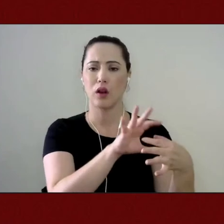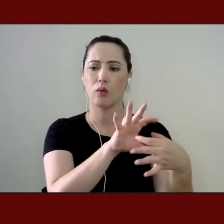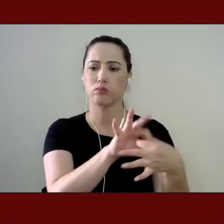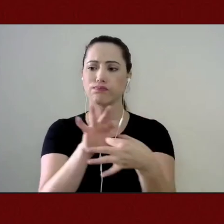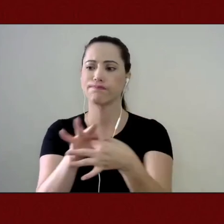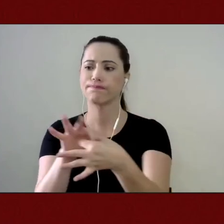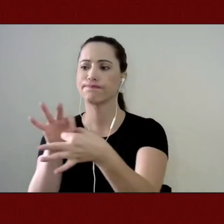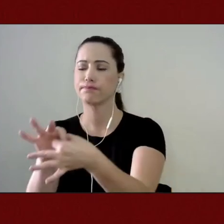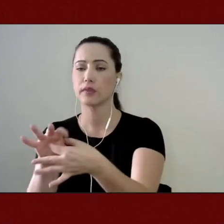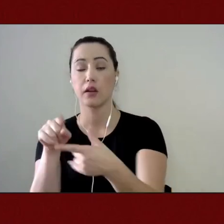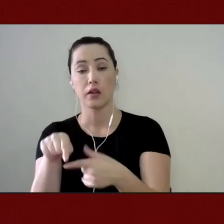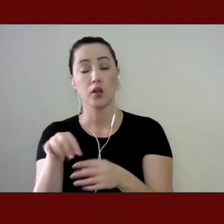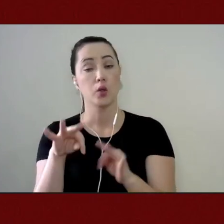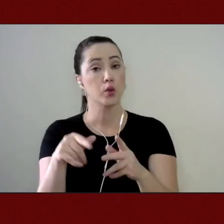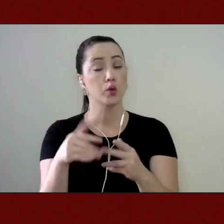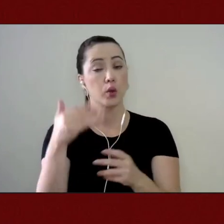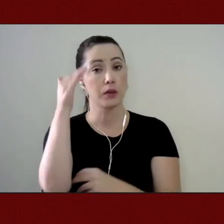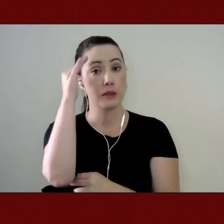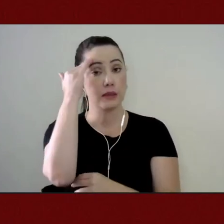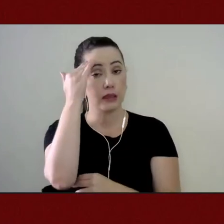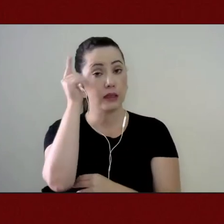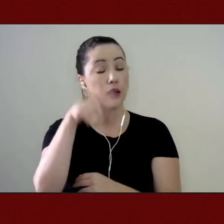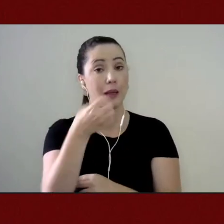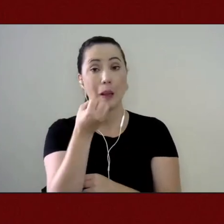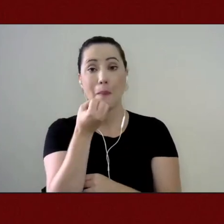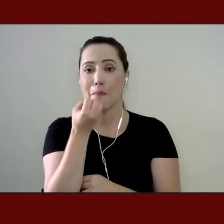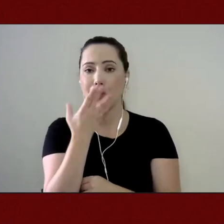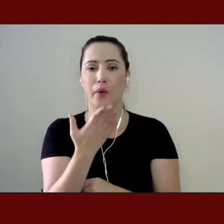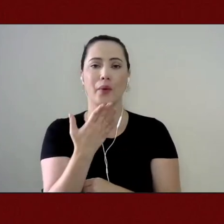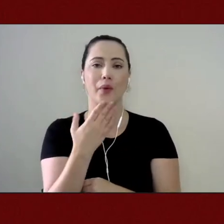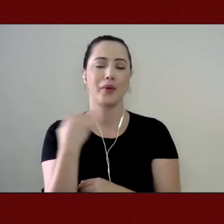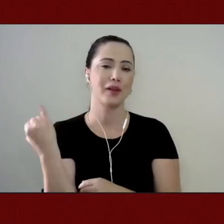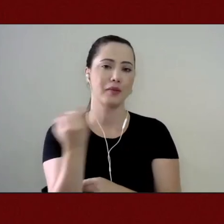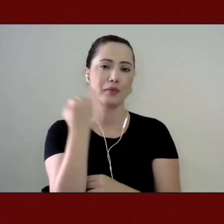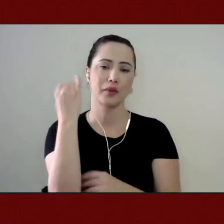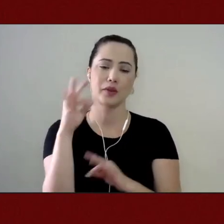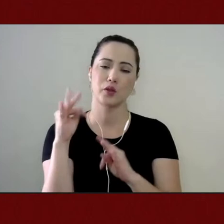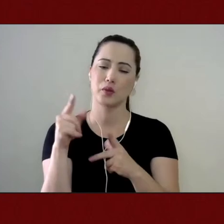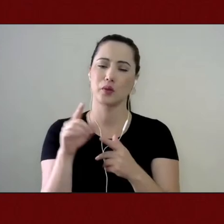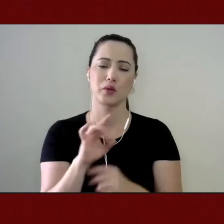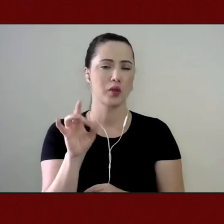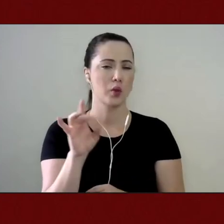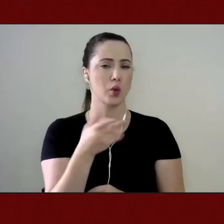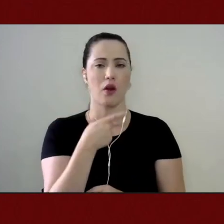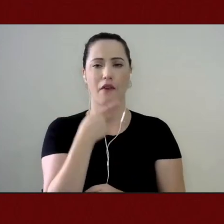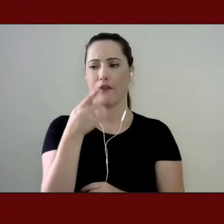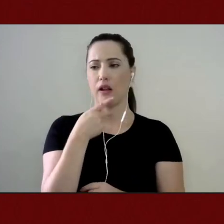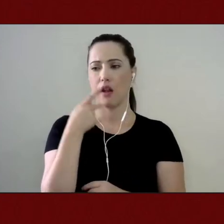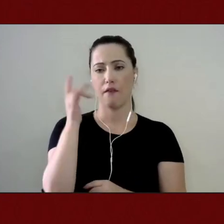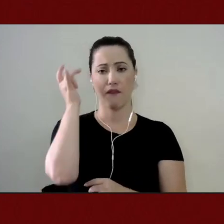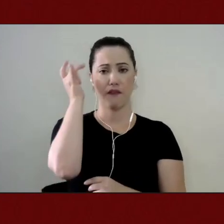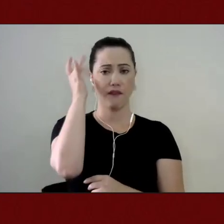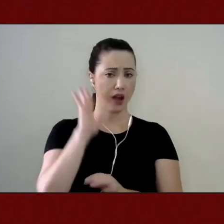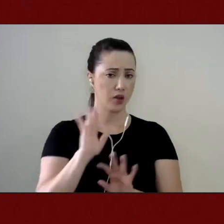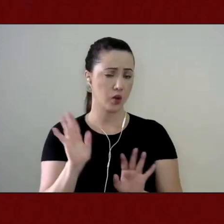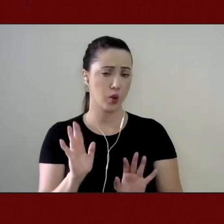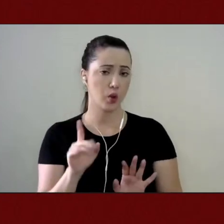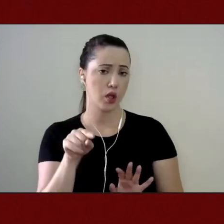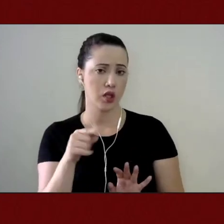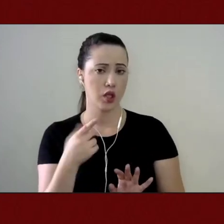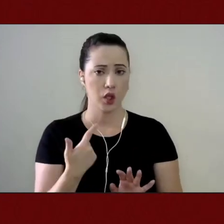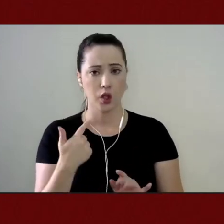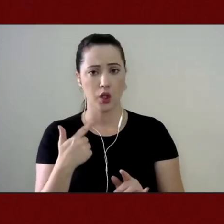chegar a um entendimento que seja bom e importante para todos, e não aquele discurso fácil, né, de